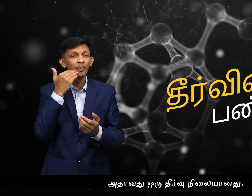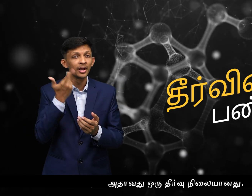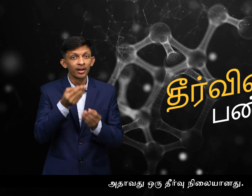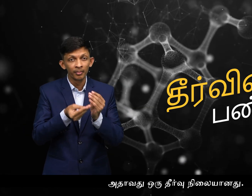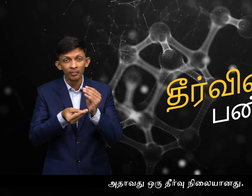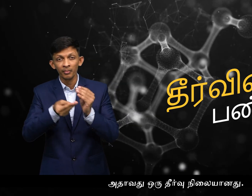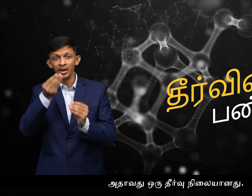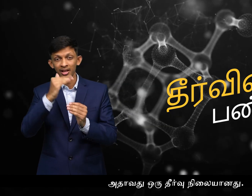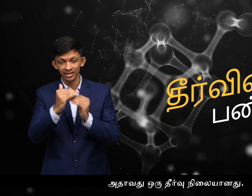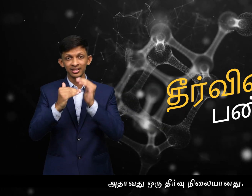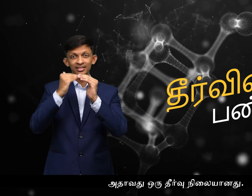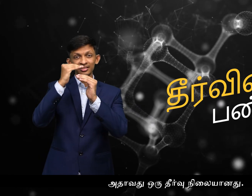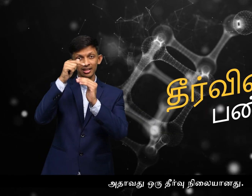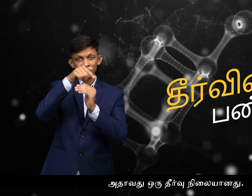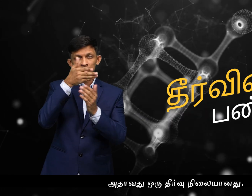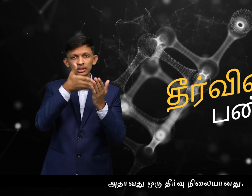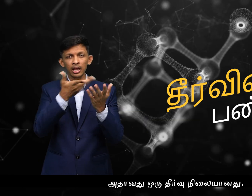அதாவது ஒரு கரைசல் நிலையானது.